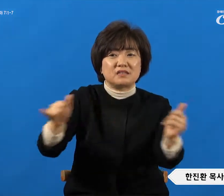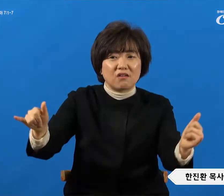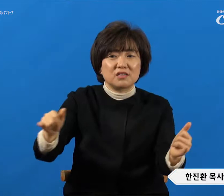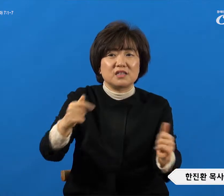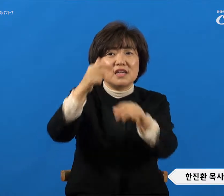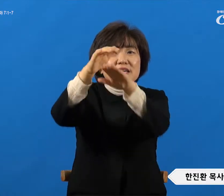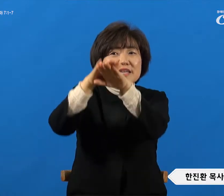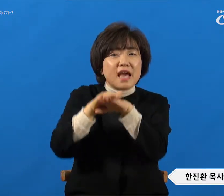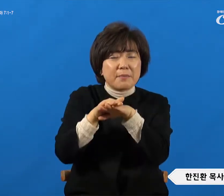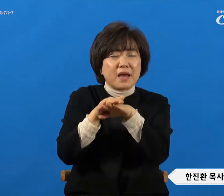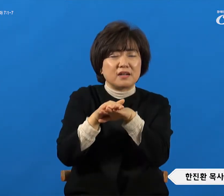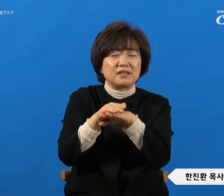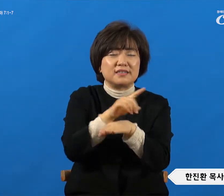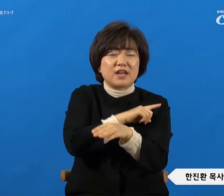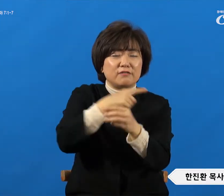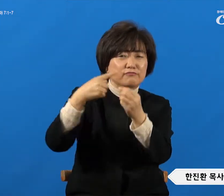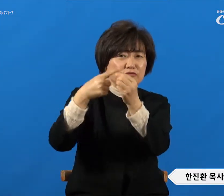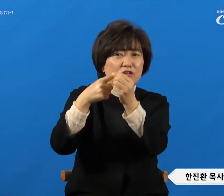원한 것입니다.